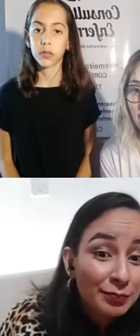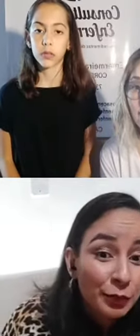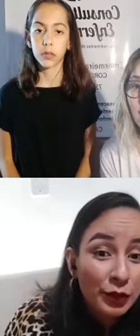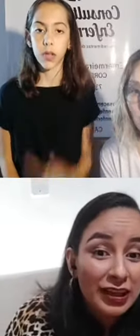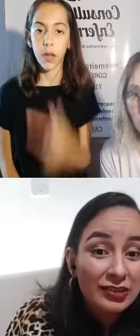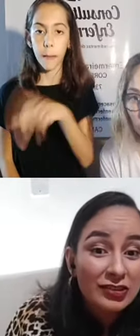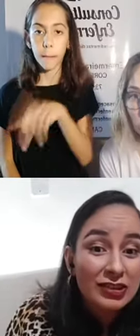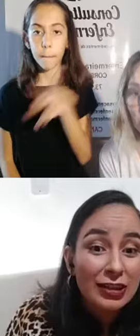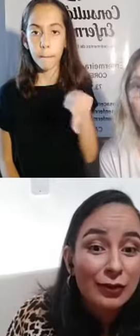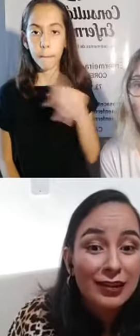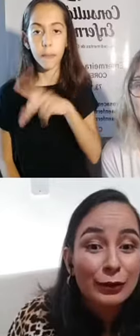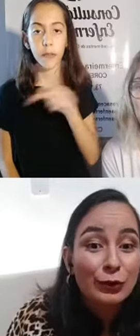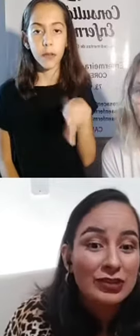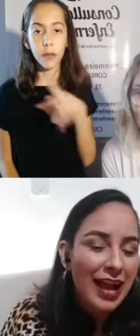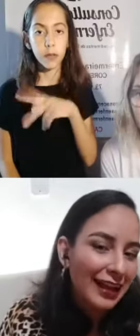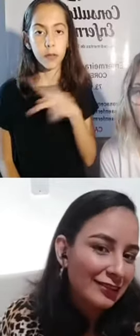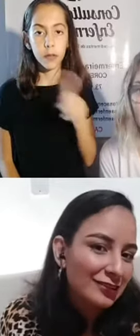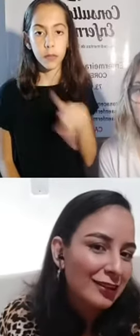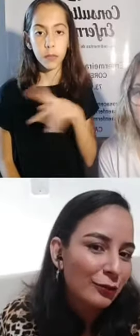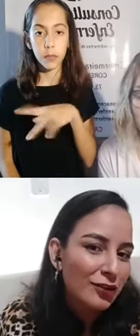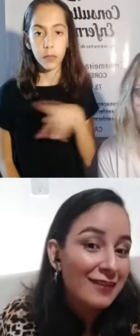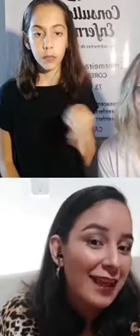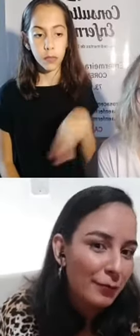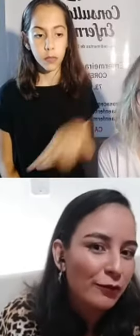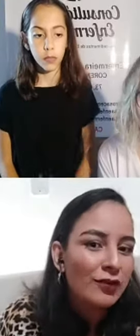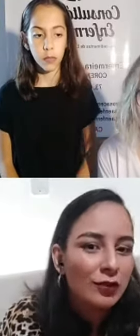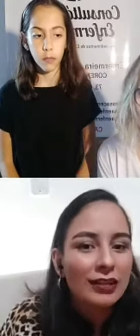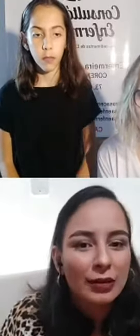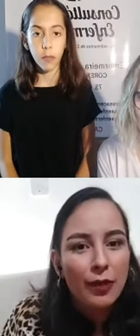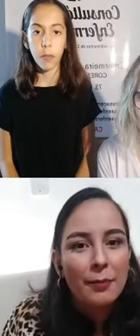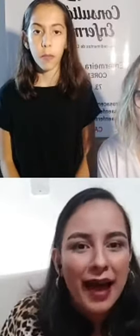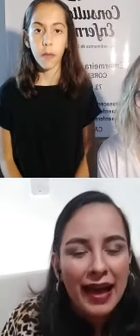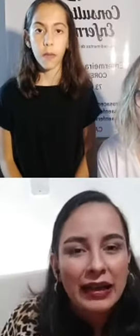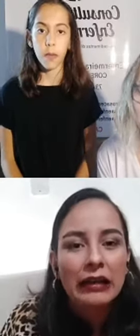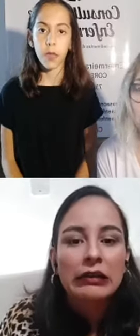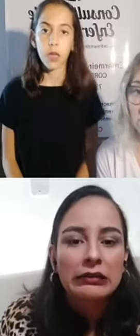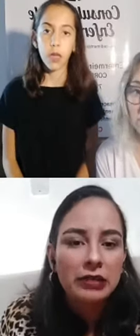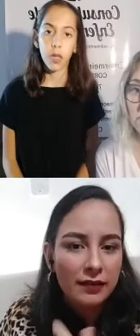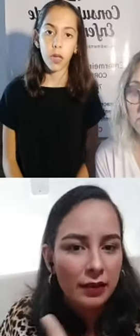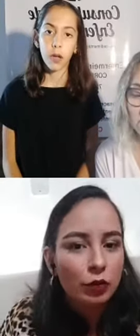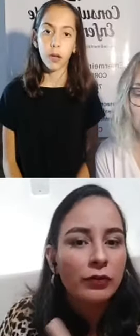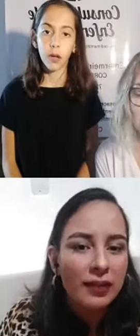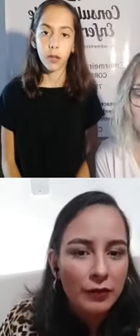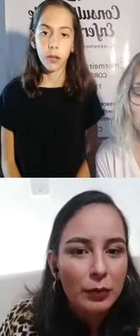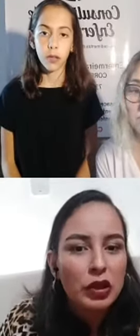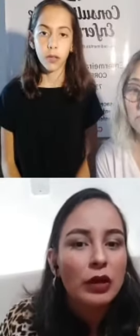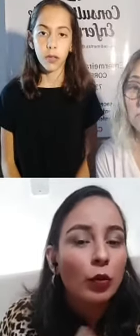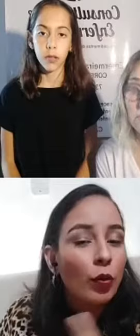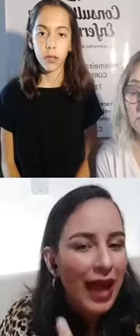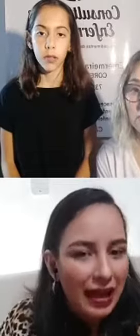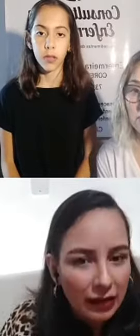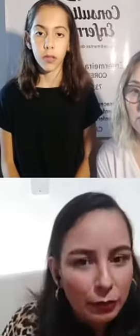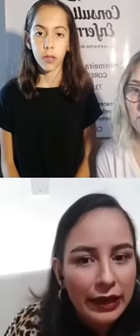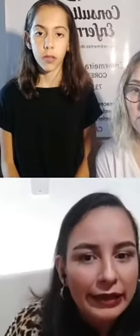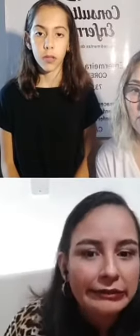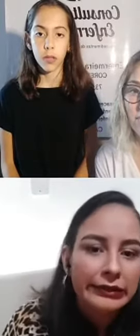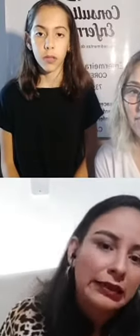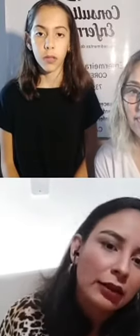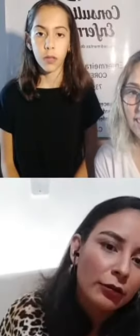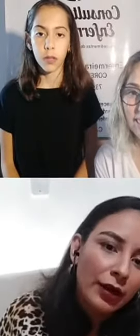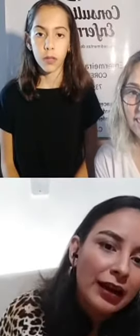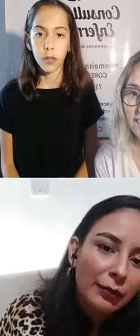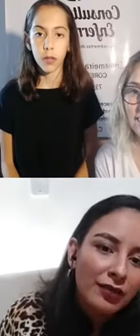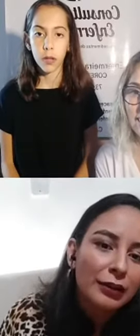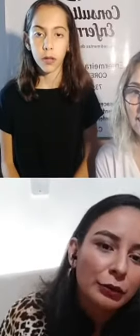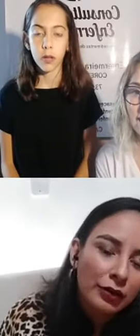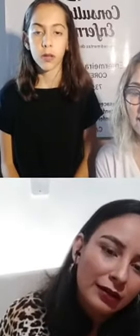professora, porque a gente não se ilude, a questão de ser professora tem uma marca do ser feminino, é um lugar da mulher, né? Então